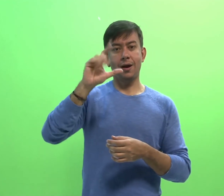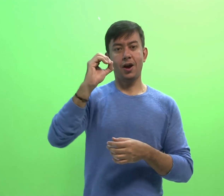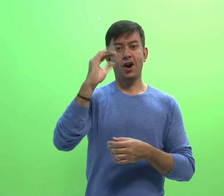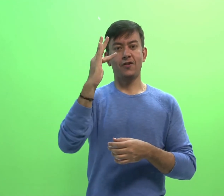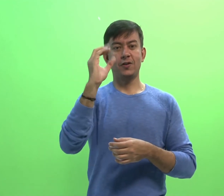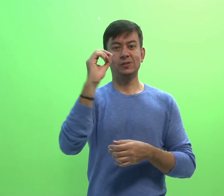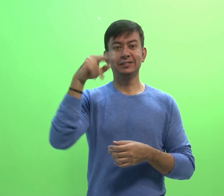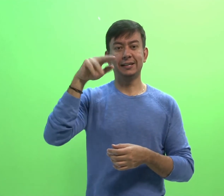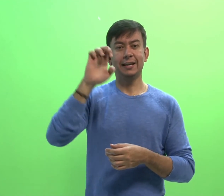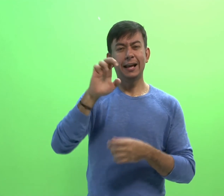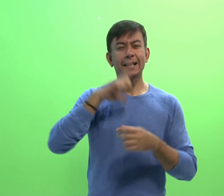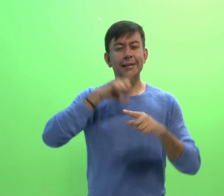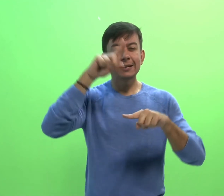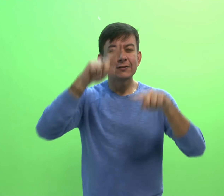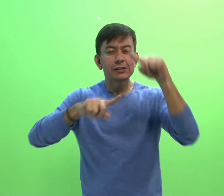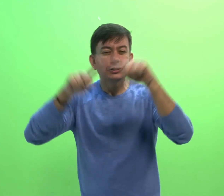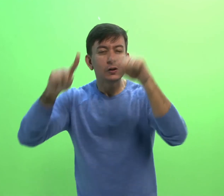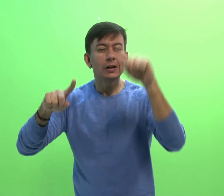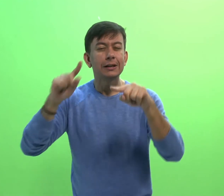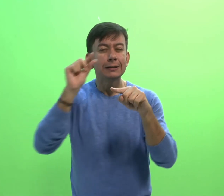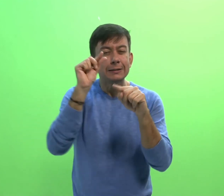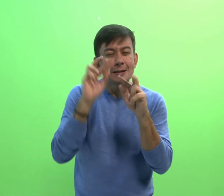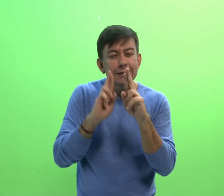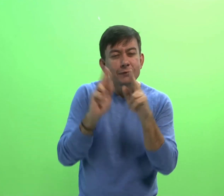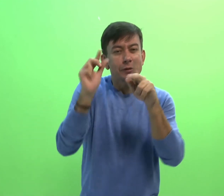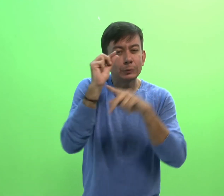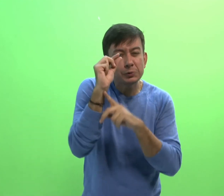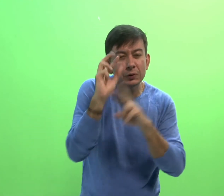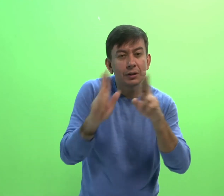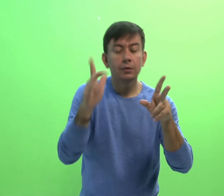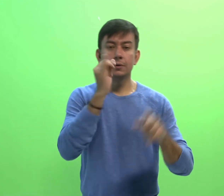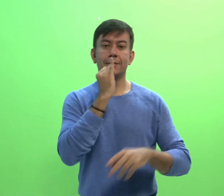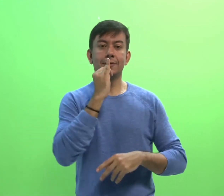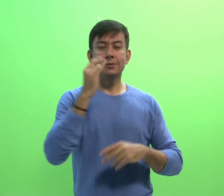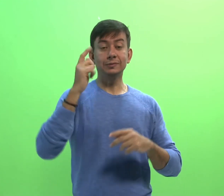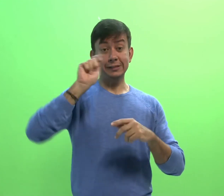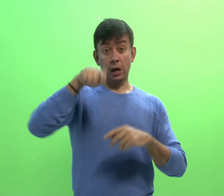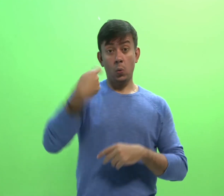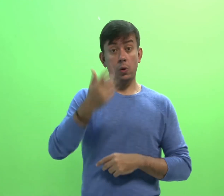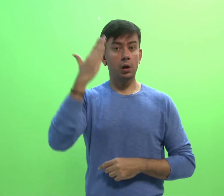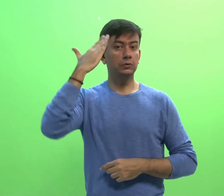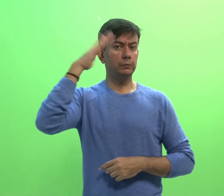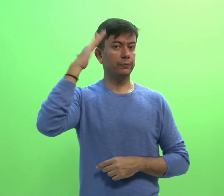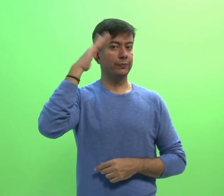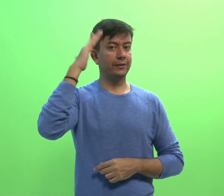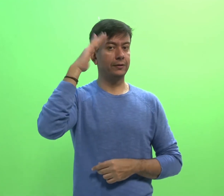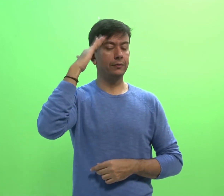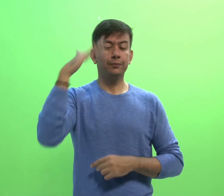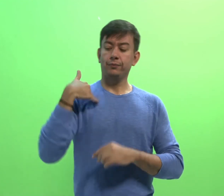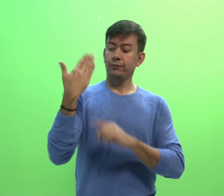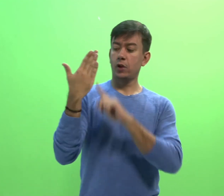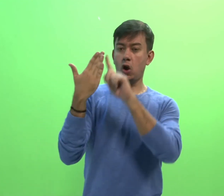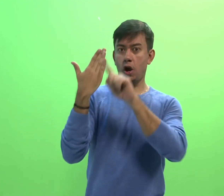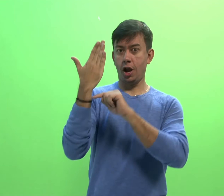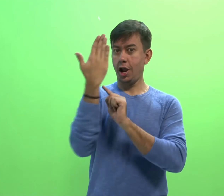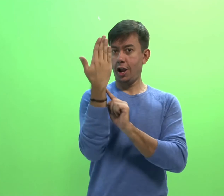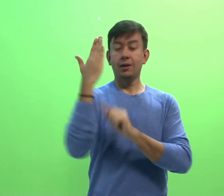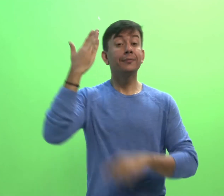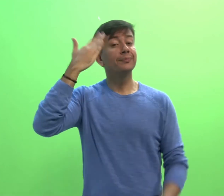anteriores sobre os alofones que haviam algumas variações linguísticas, por exemplo, sinal para entender.